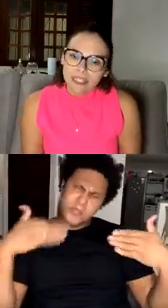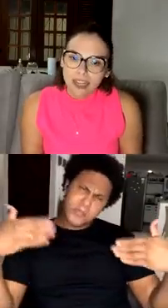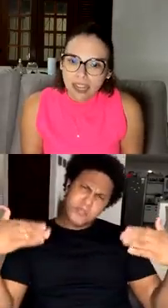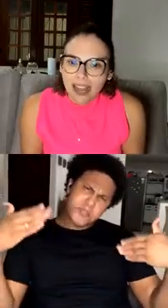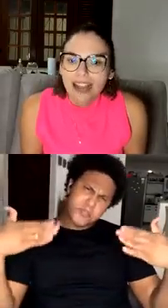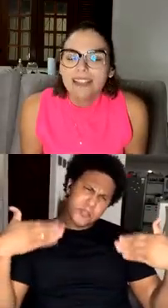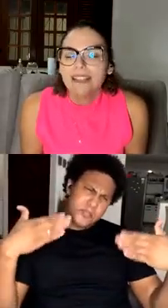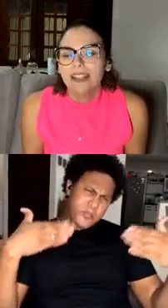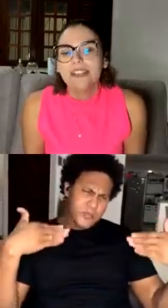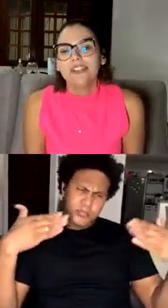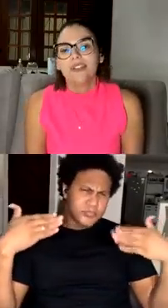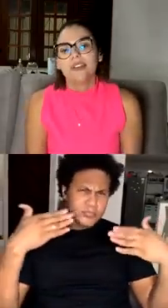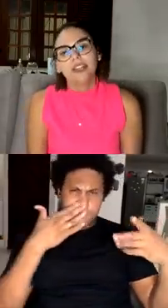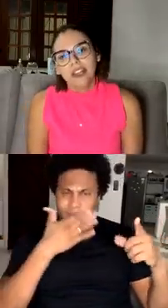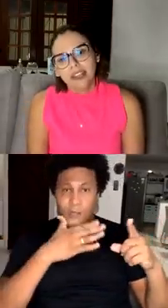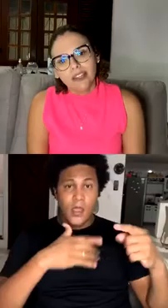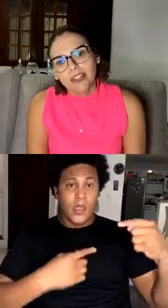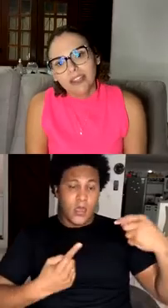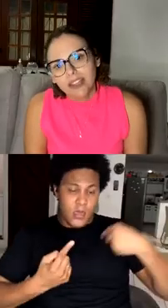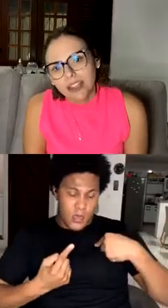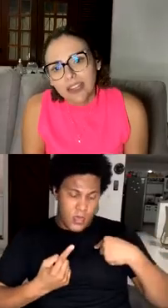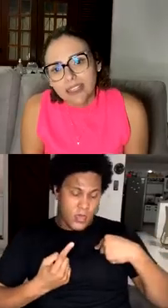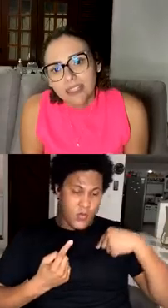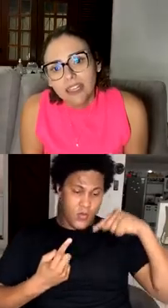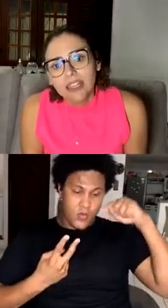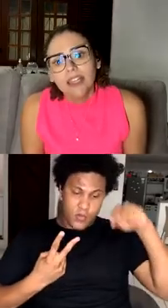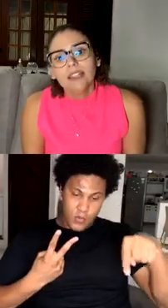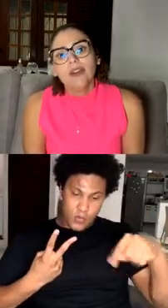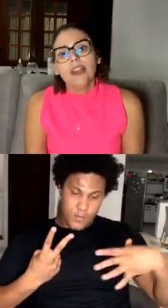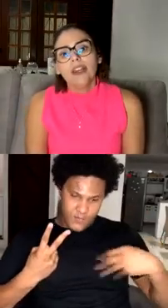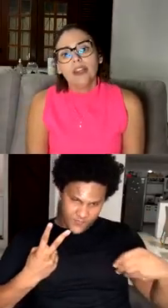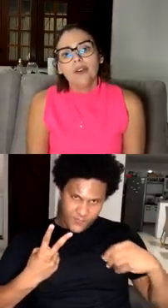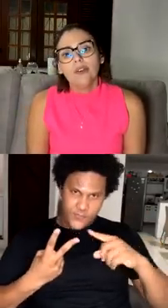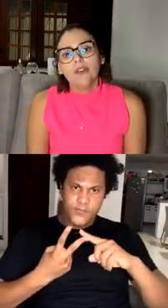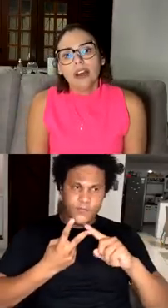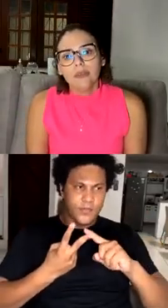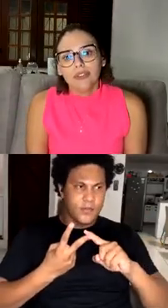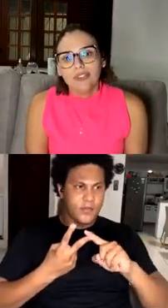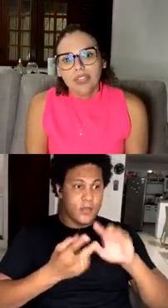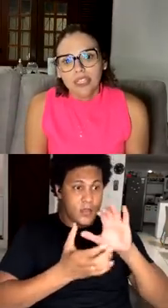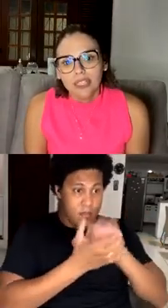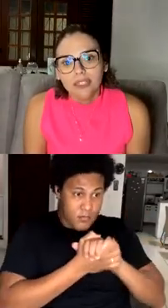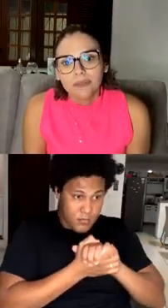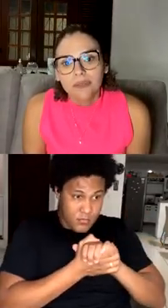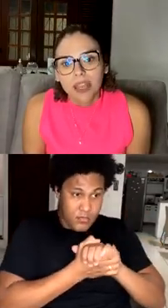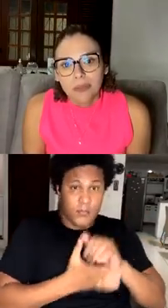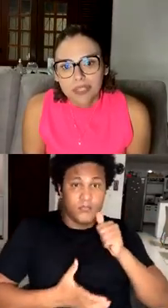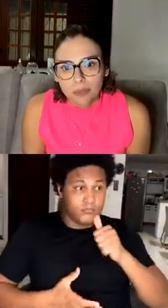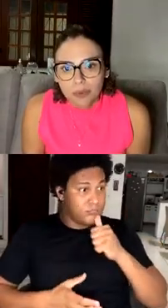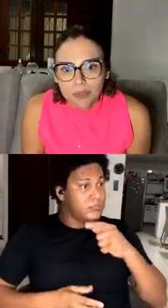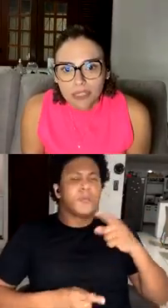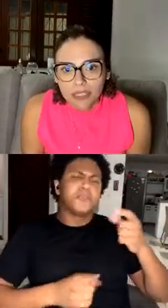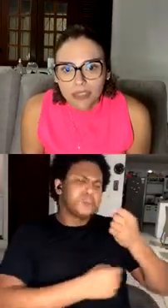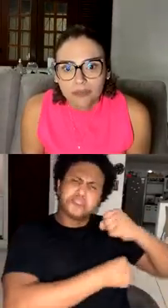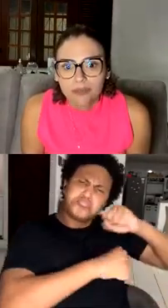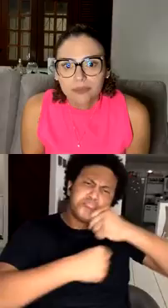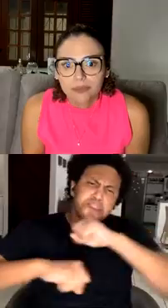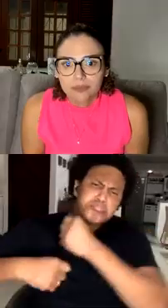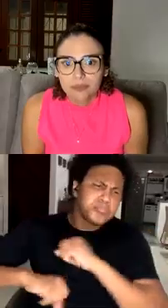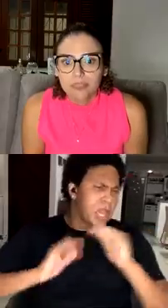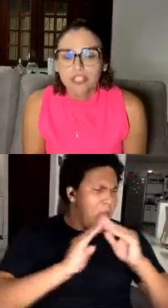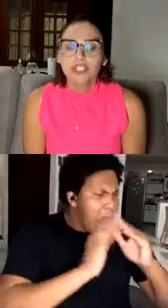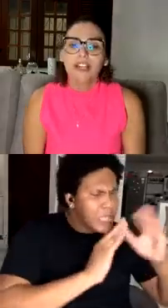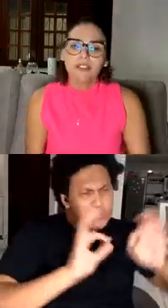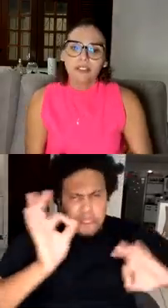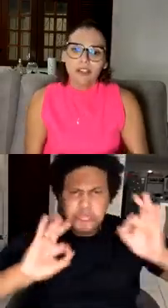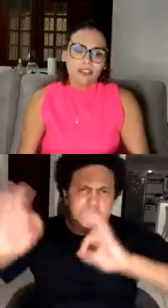conversa em casa, né? A gente orienta ela em casa. Então, eu, a minha filha, a minha esposa,